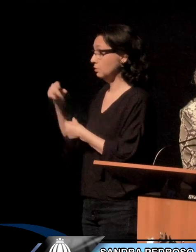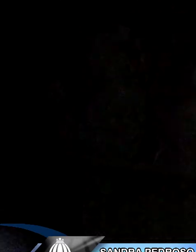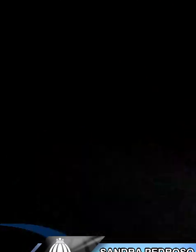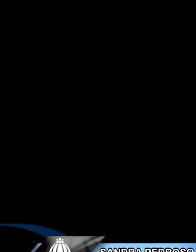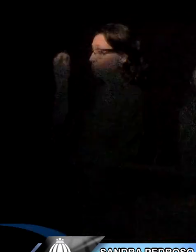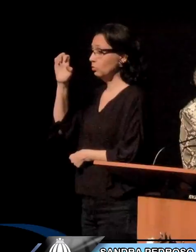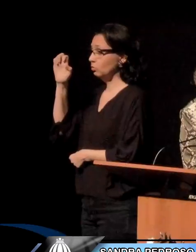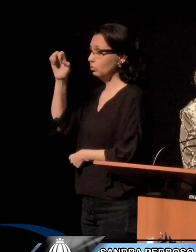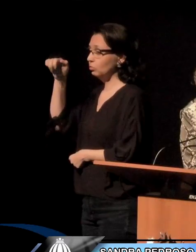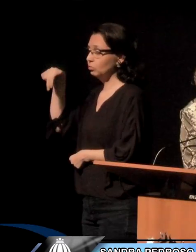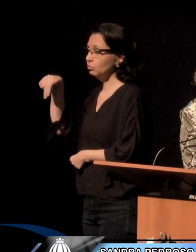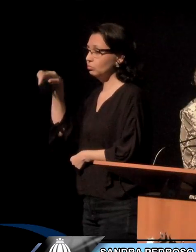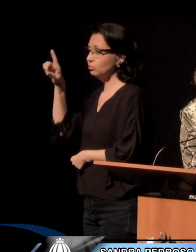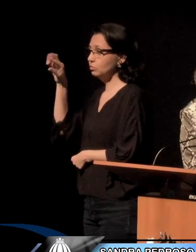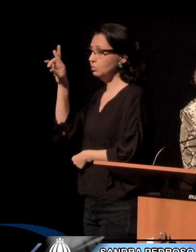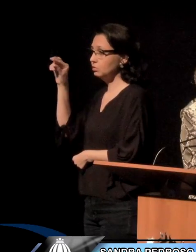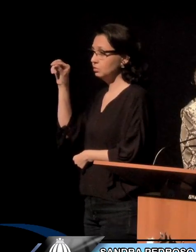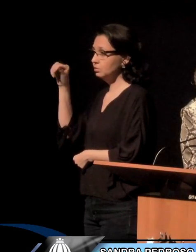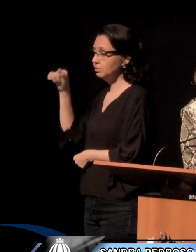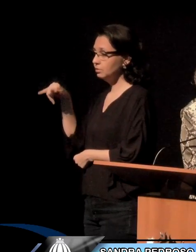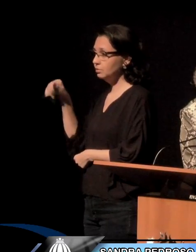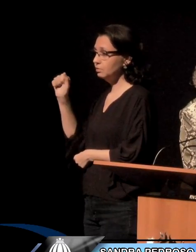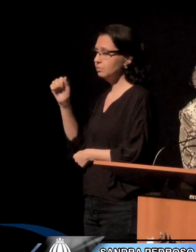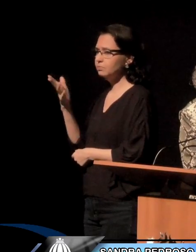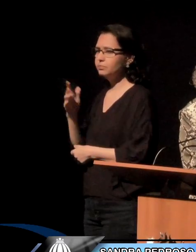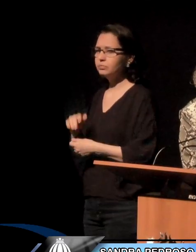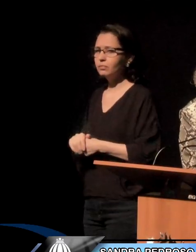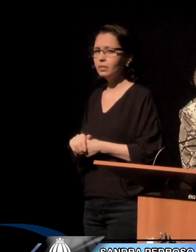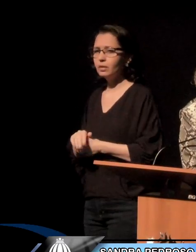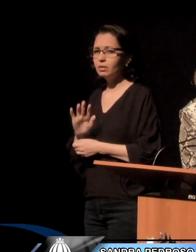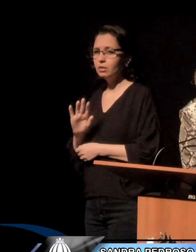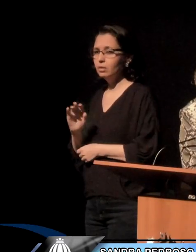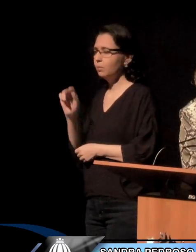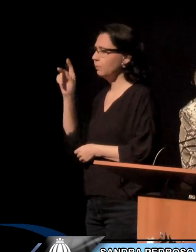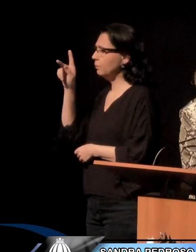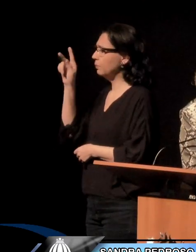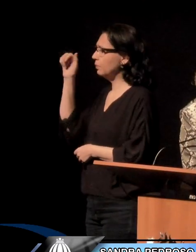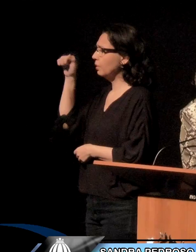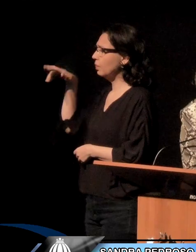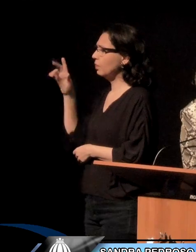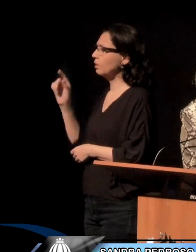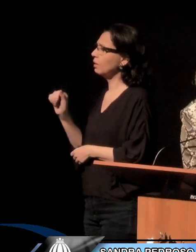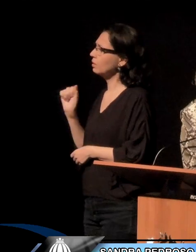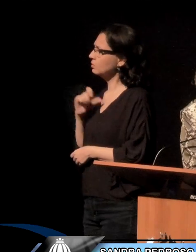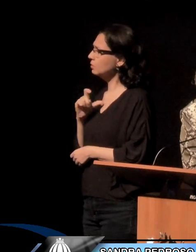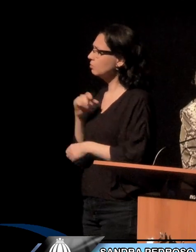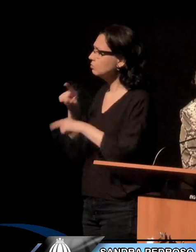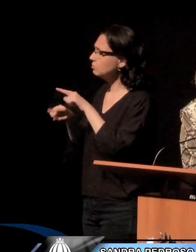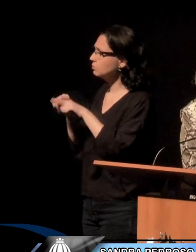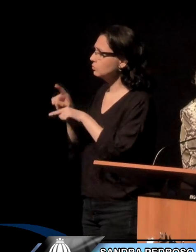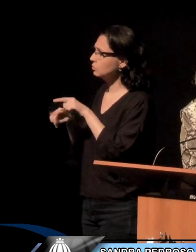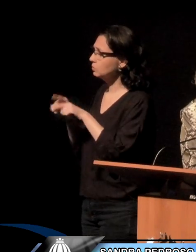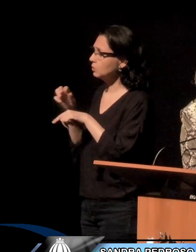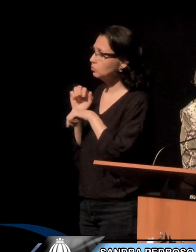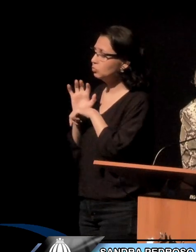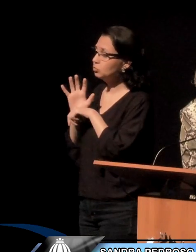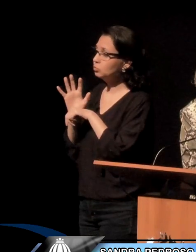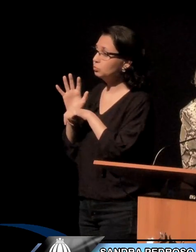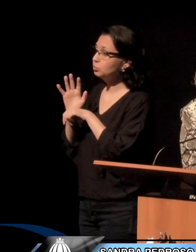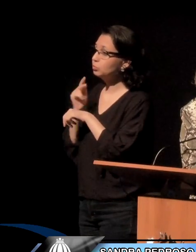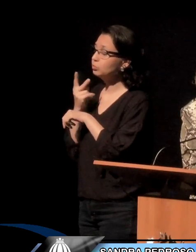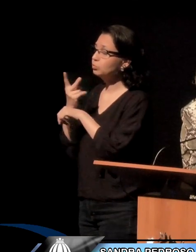Caroline sobre o signai se servem de instrumento para busca de ampliação do quadro técnico de